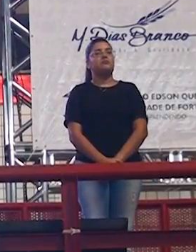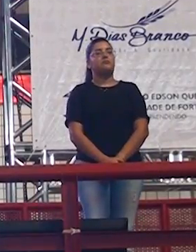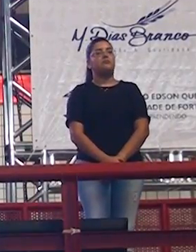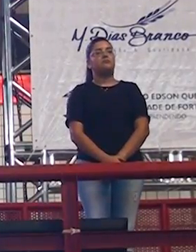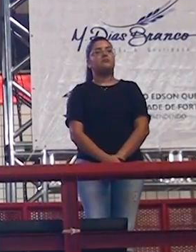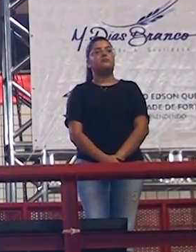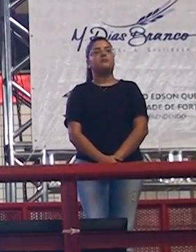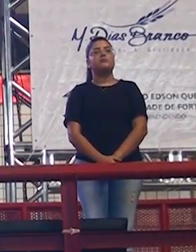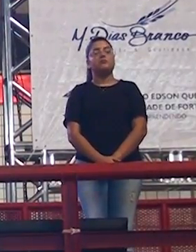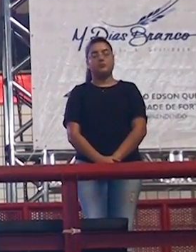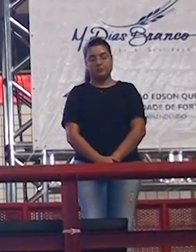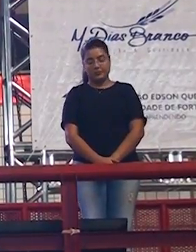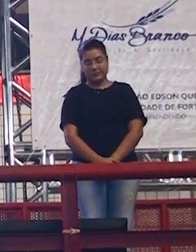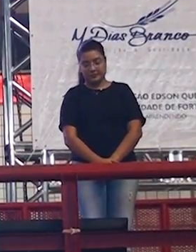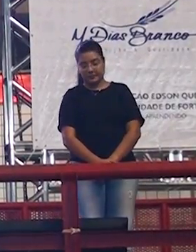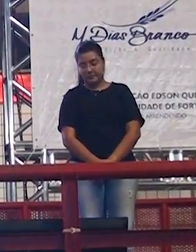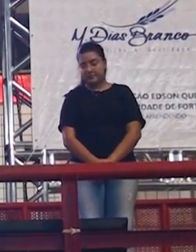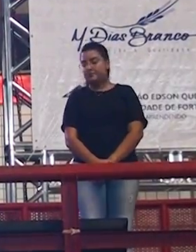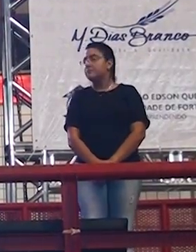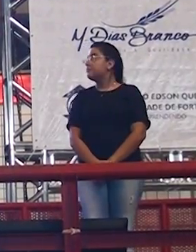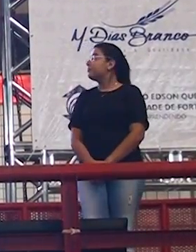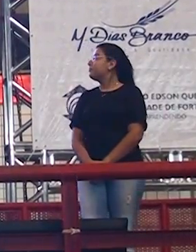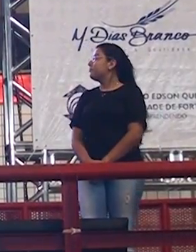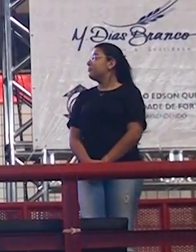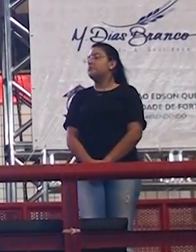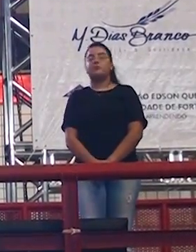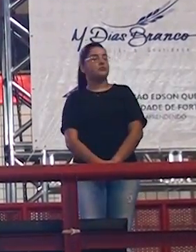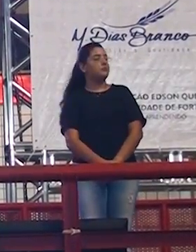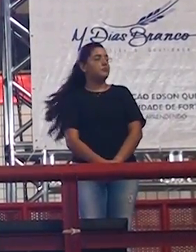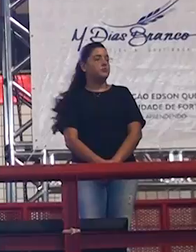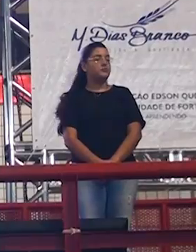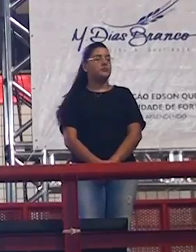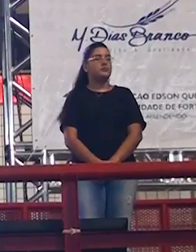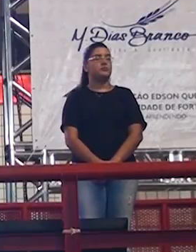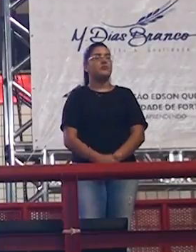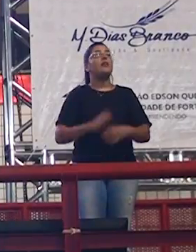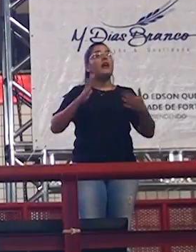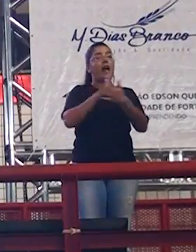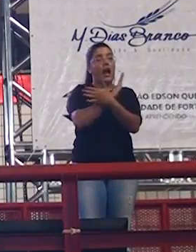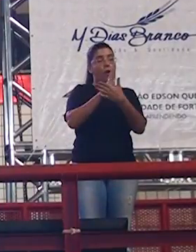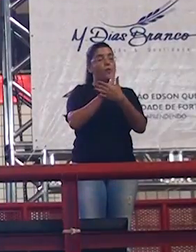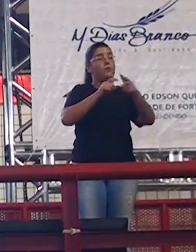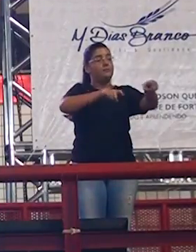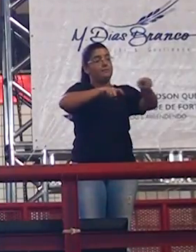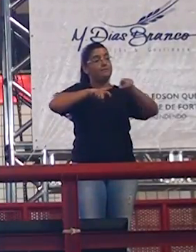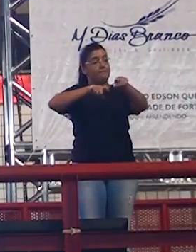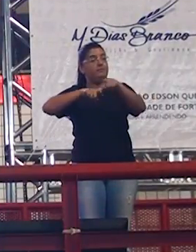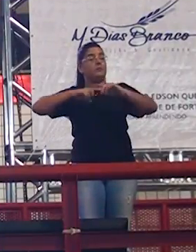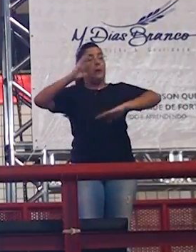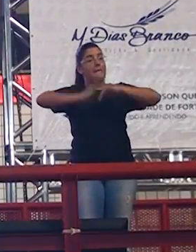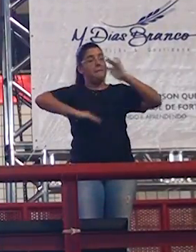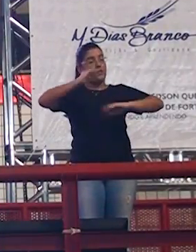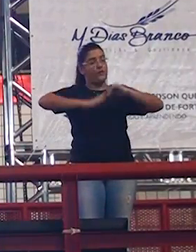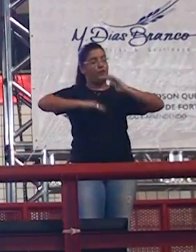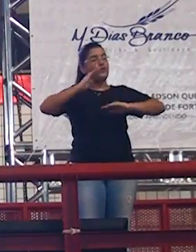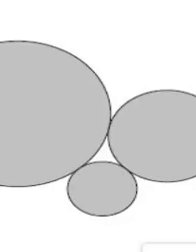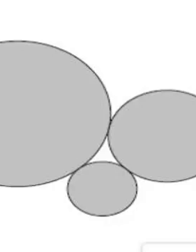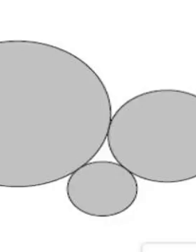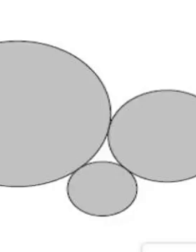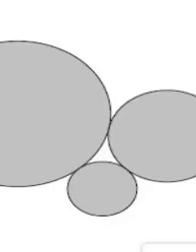Vou deixar a resolução aqui, certo? Aceite o seguinte: alguns agricultores relatam que,